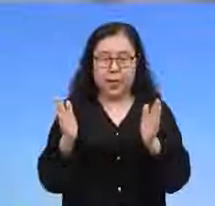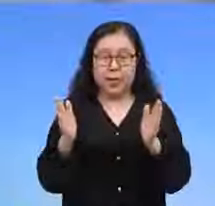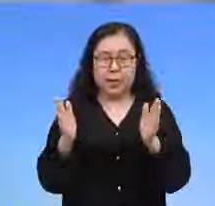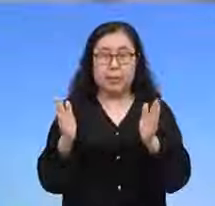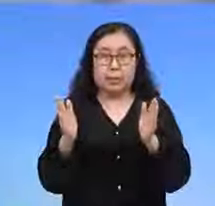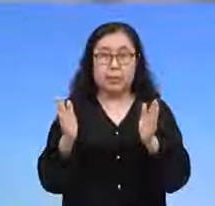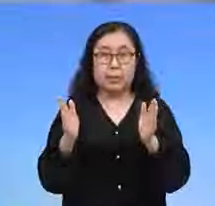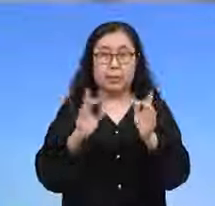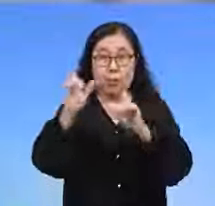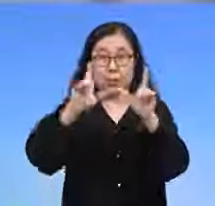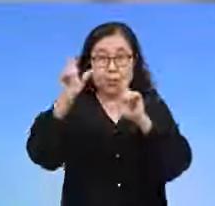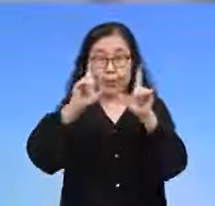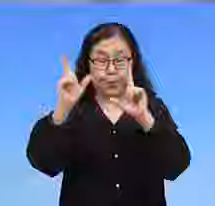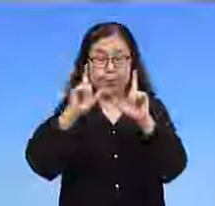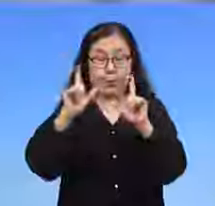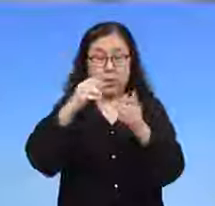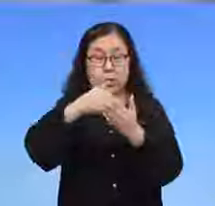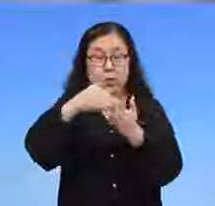담고 있는데요.